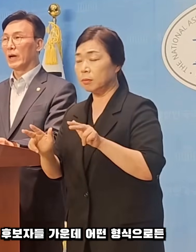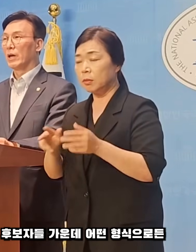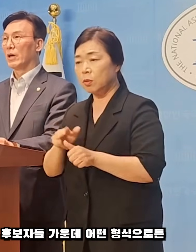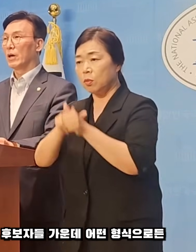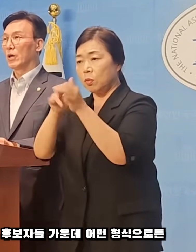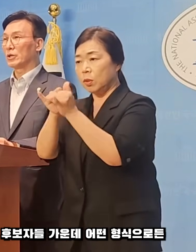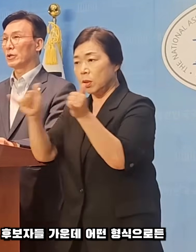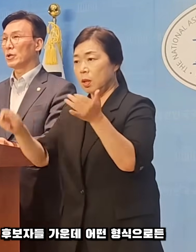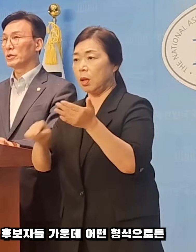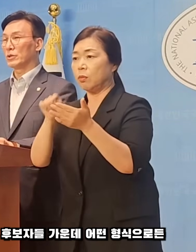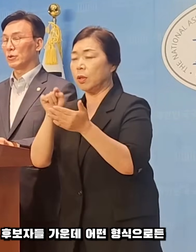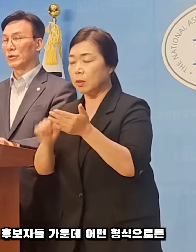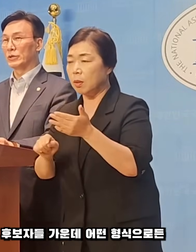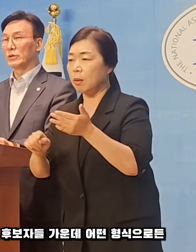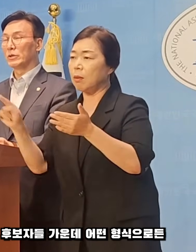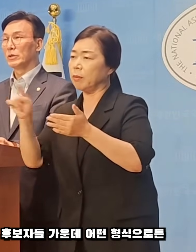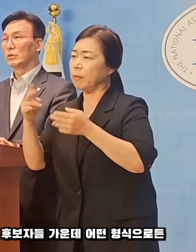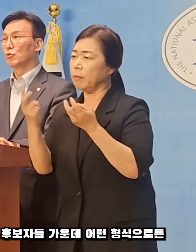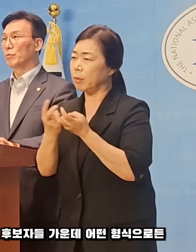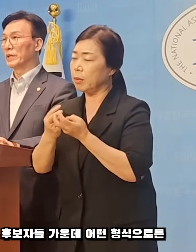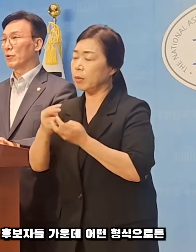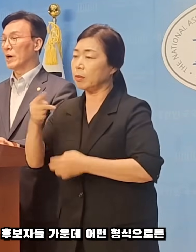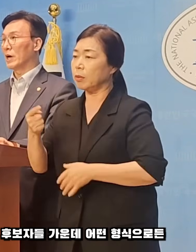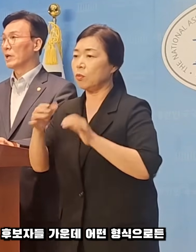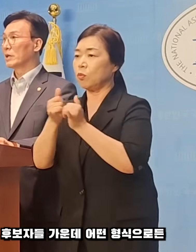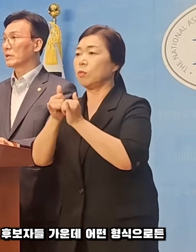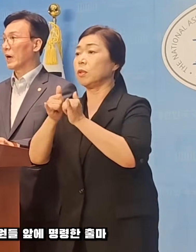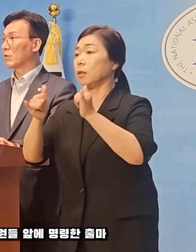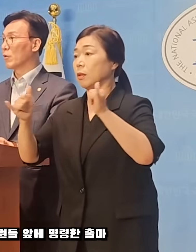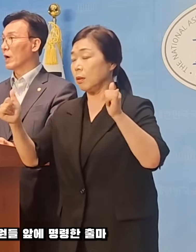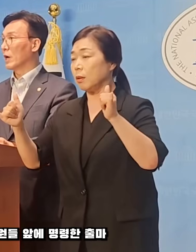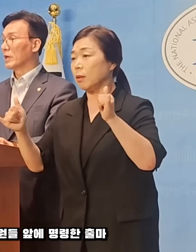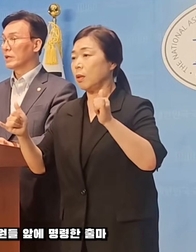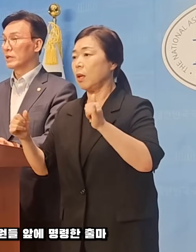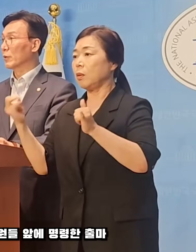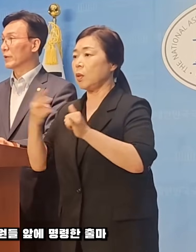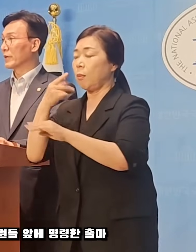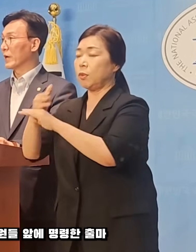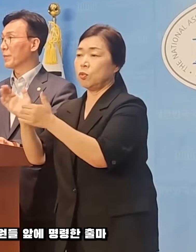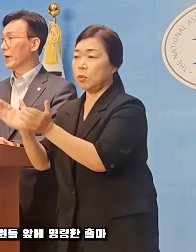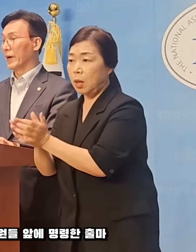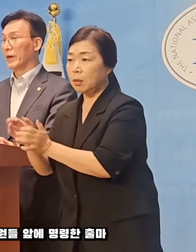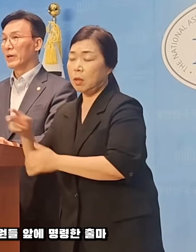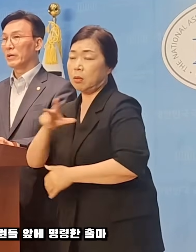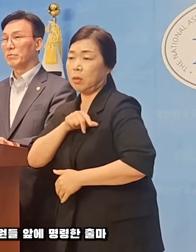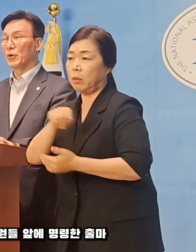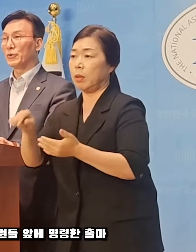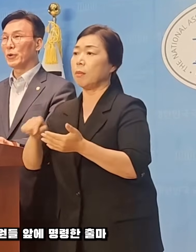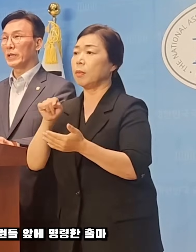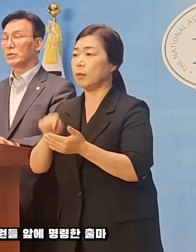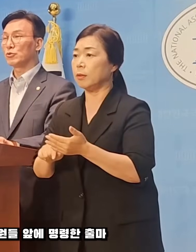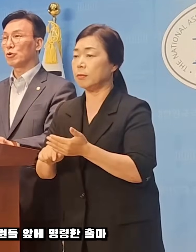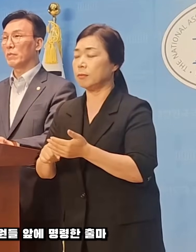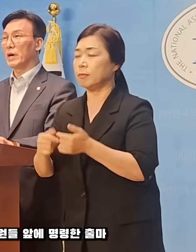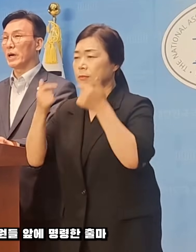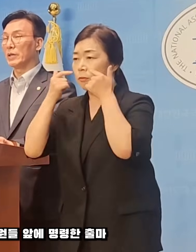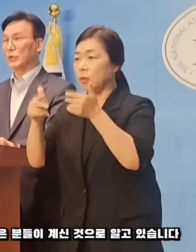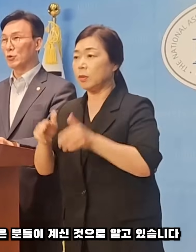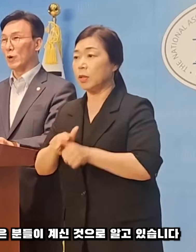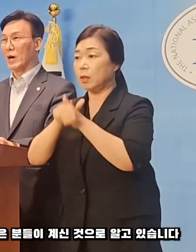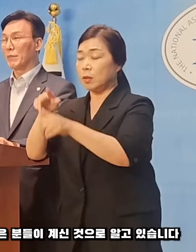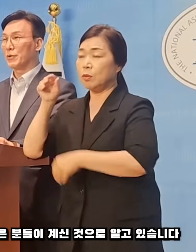가운데 어떤 형식으로든 국민과 당과 의원들 앞에 명료한